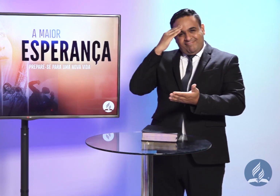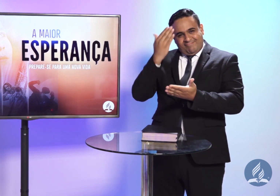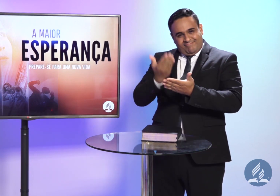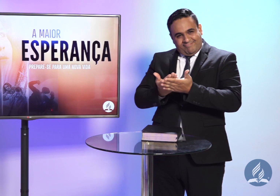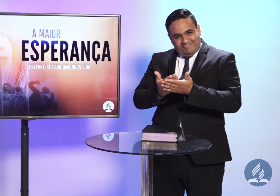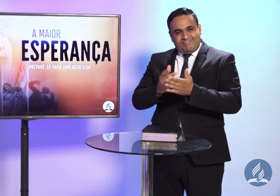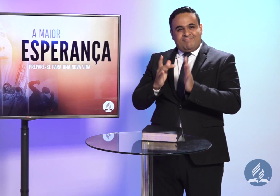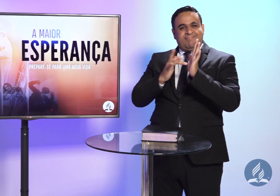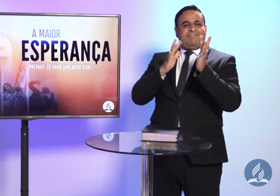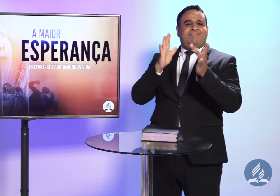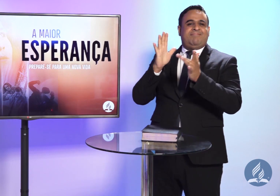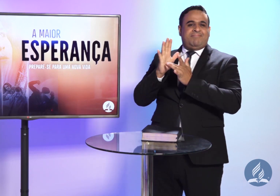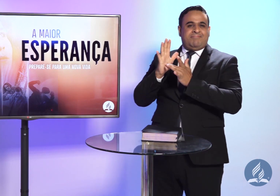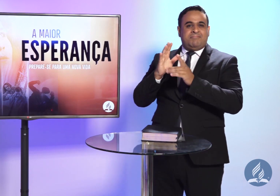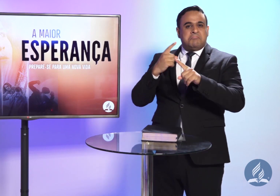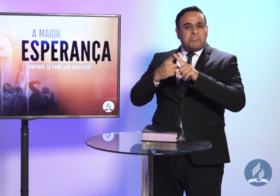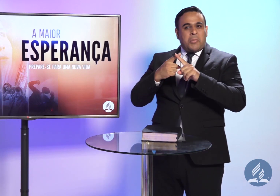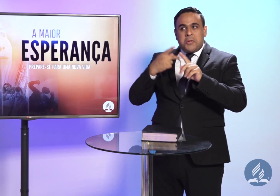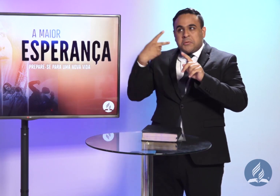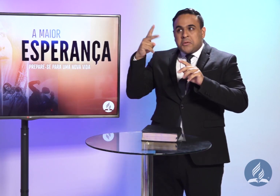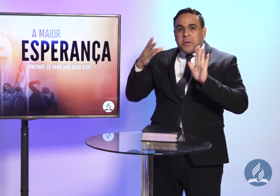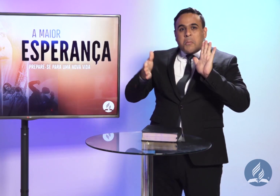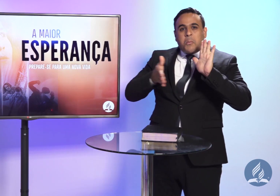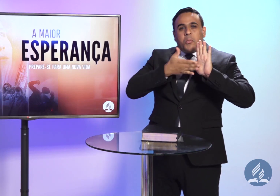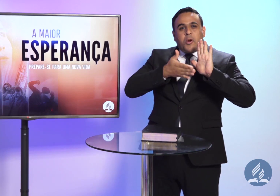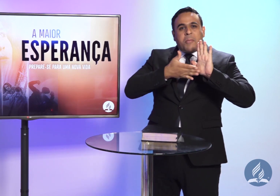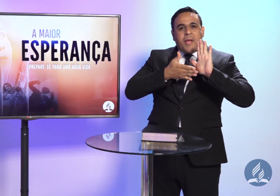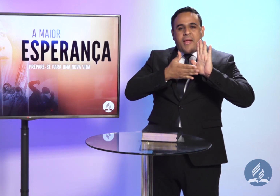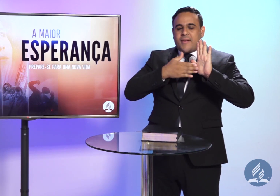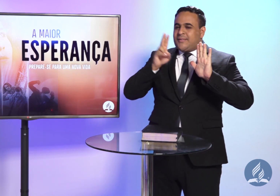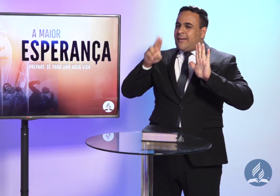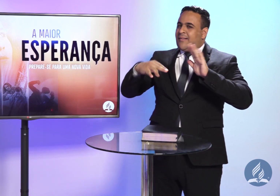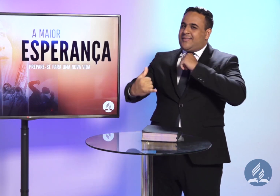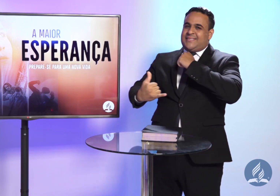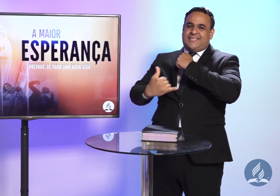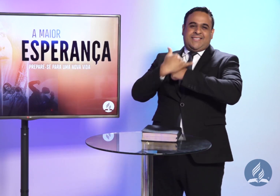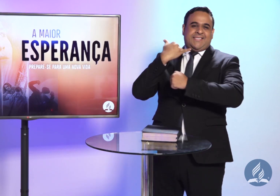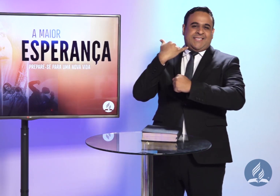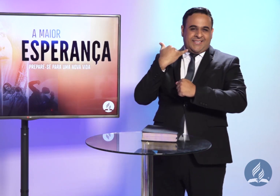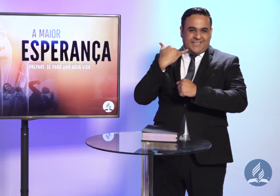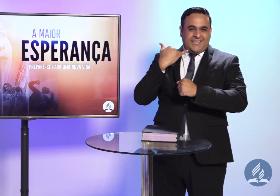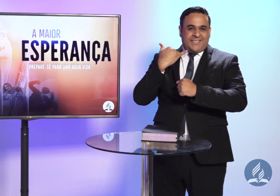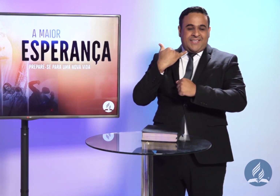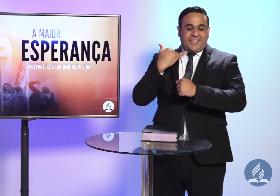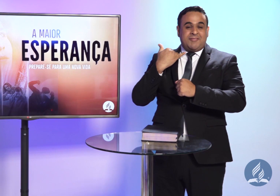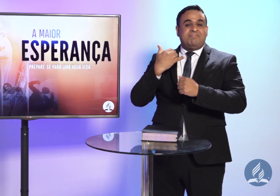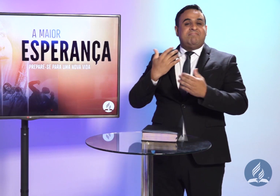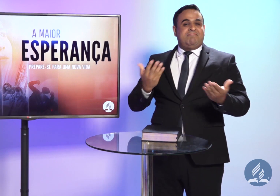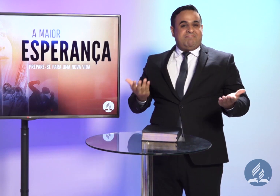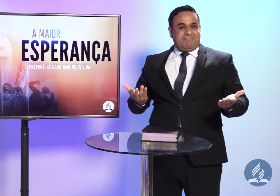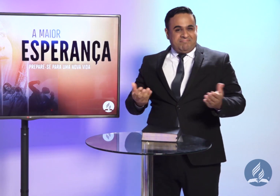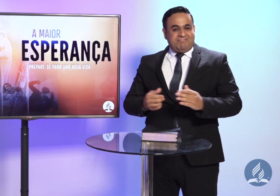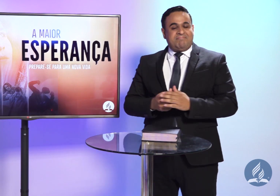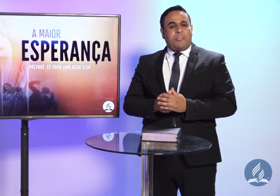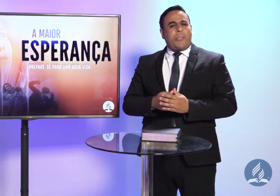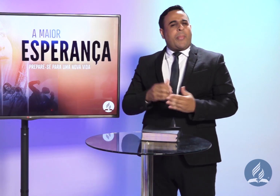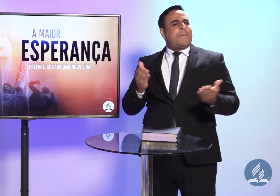para as nossas vidas. Eu e você podemos acreditar em Jesus. Ele nos prometeu e essa promessa é